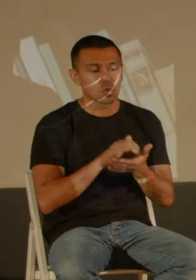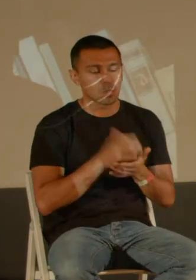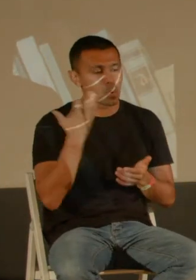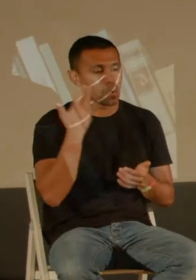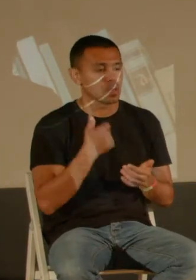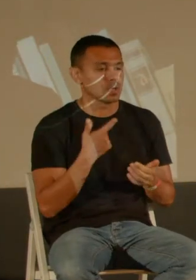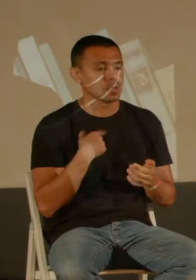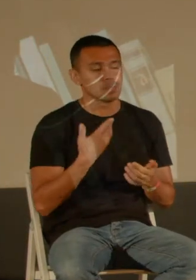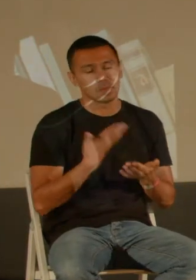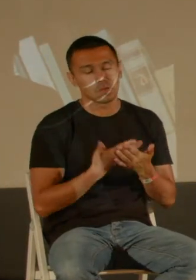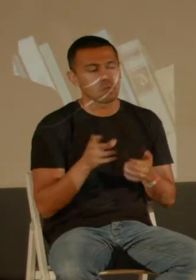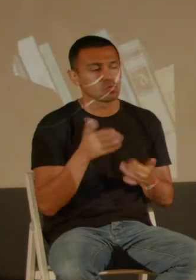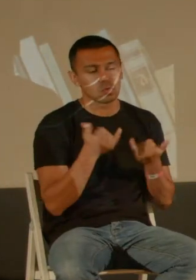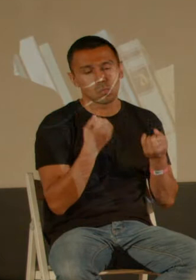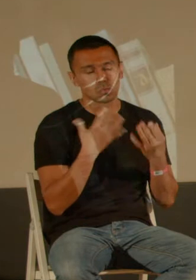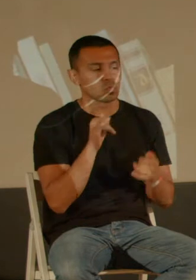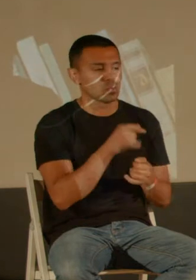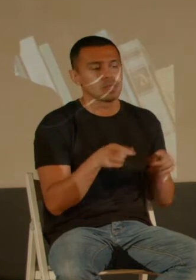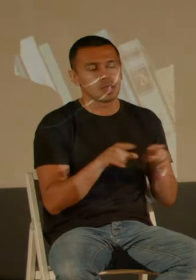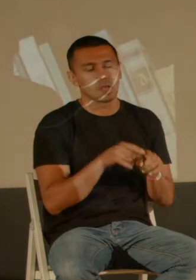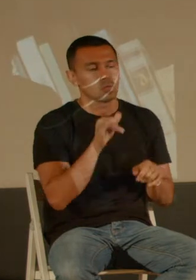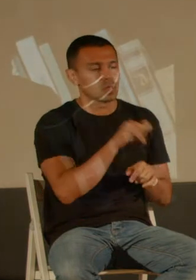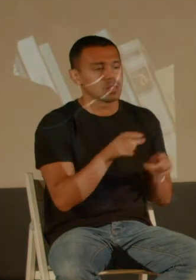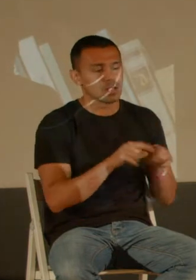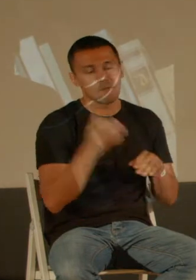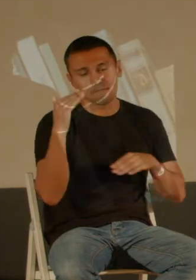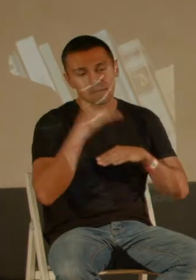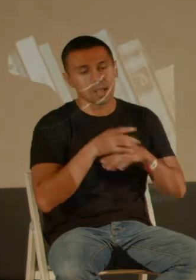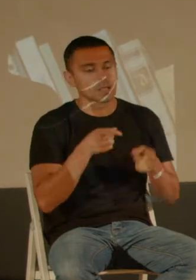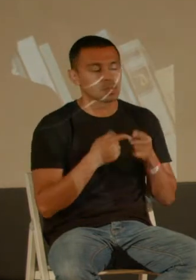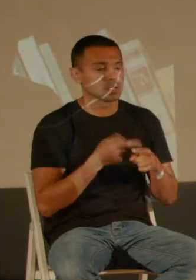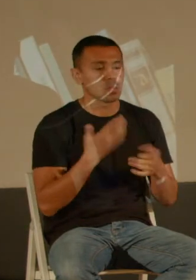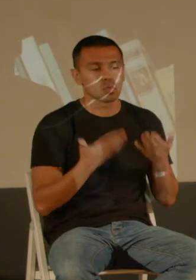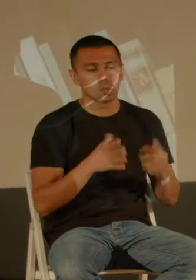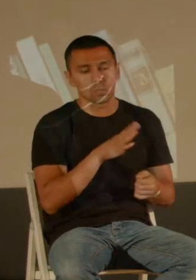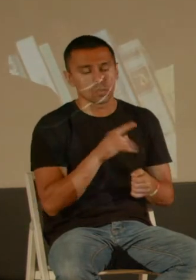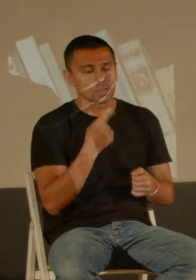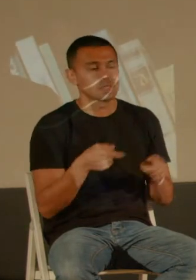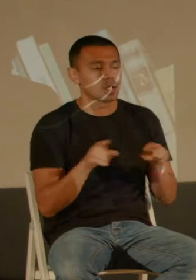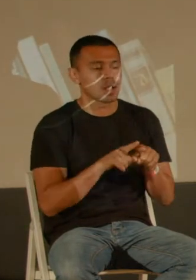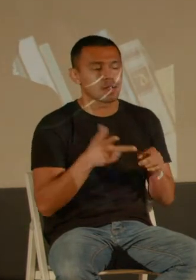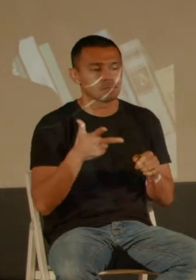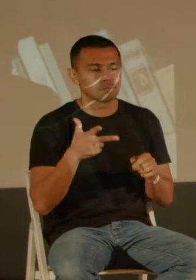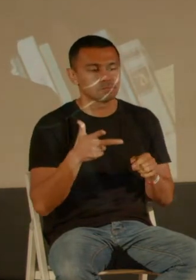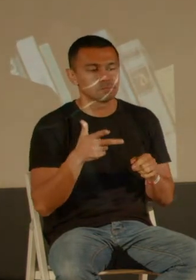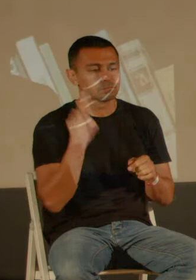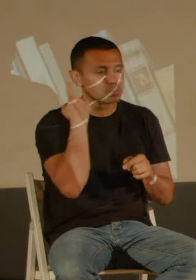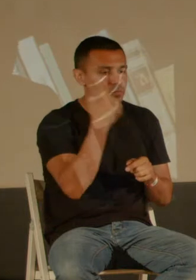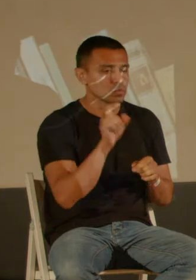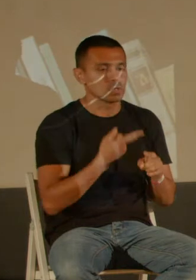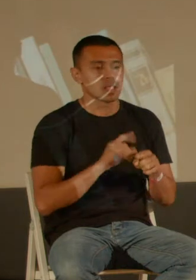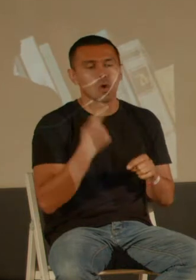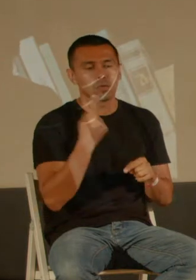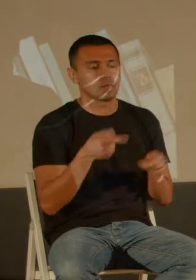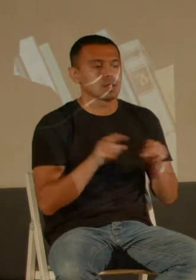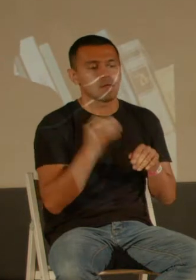коли нам здається, сьогодні просто в нього такий чи в неї такий вечір. А насправді це може бути один з таких дзвіночків, що це не